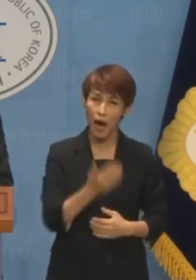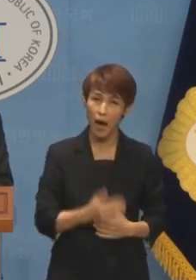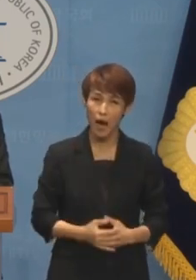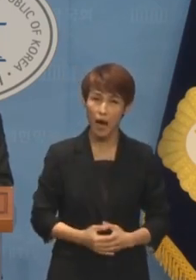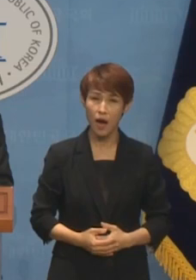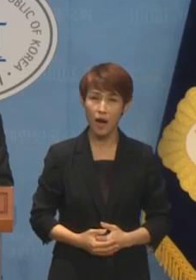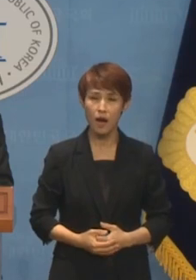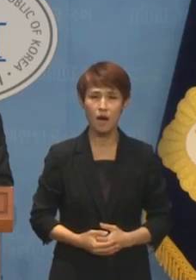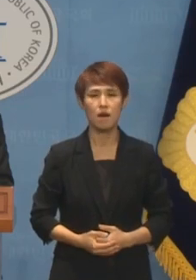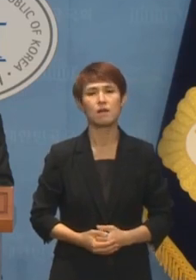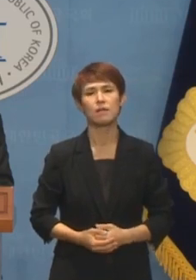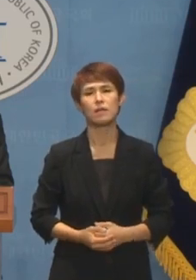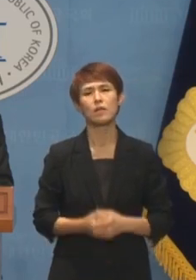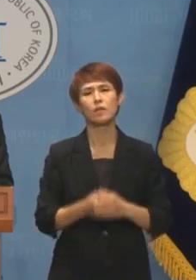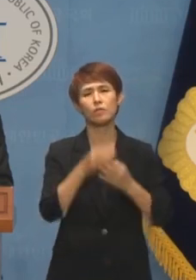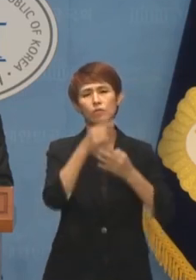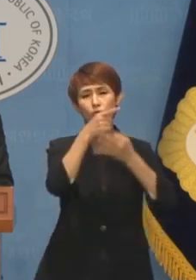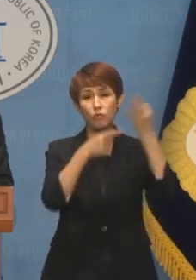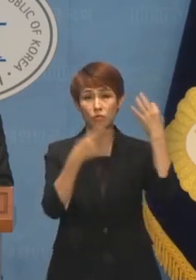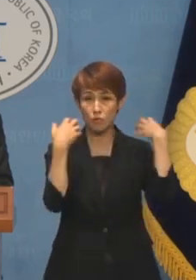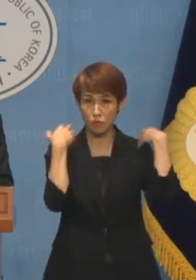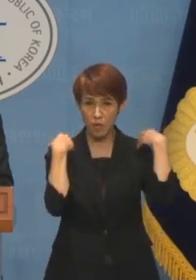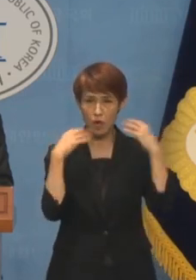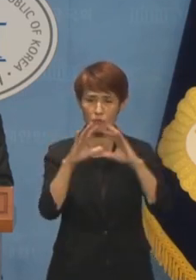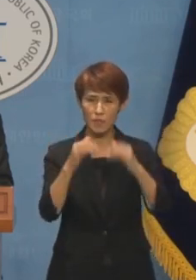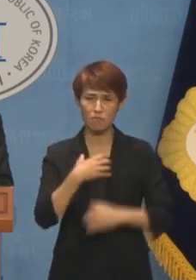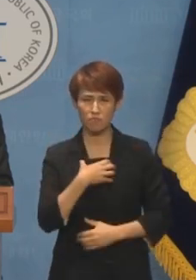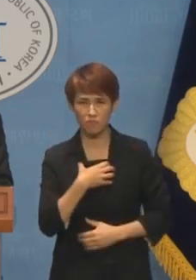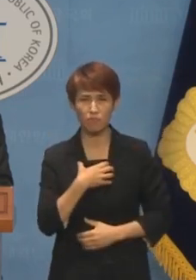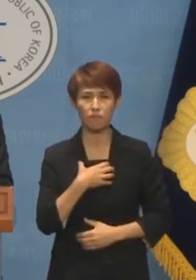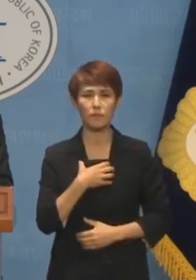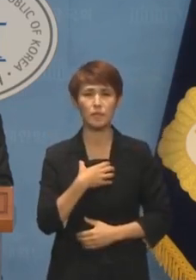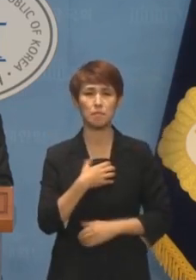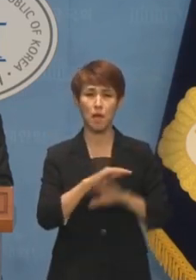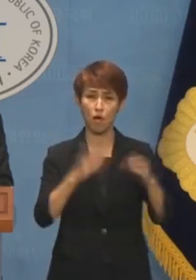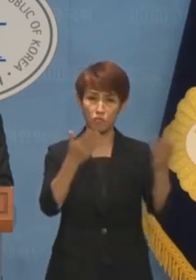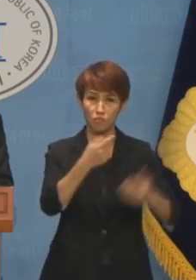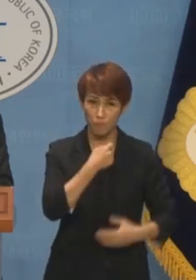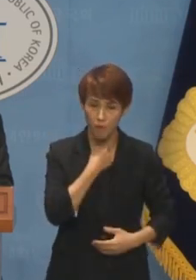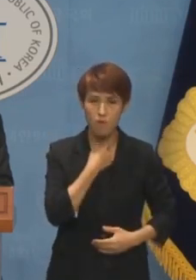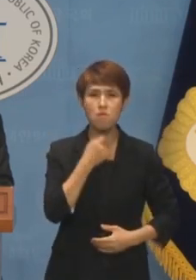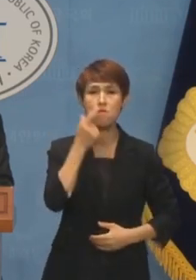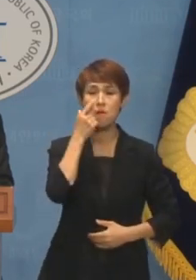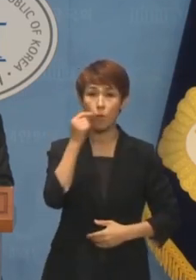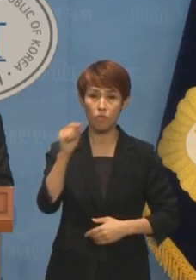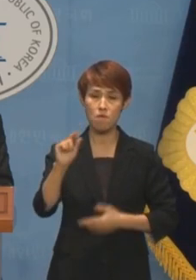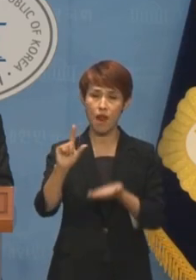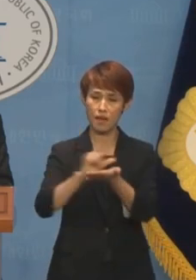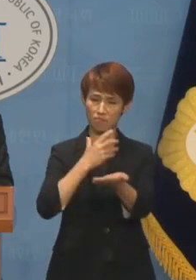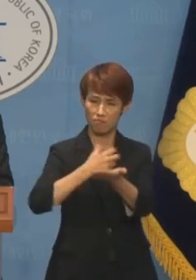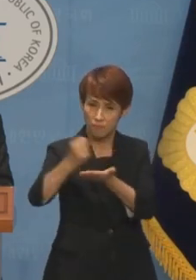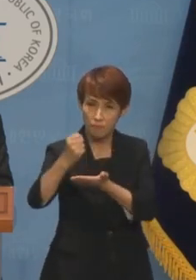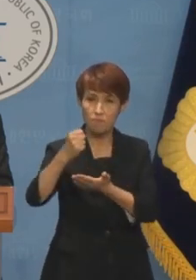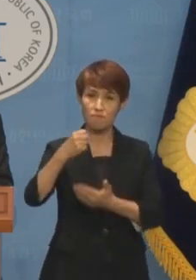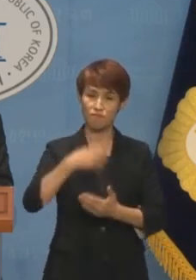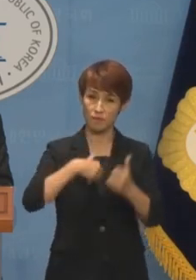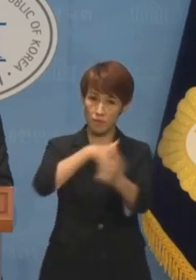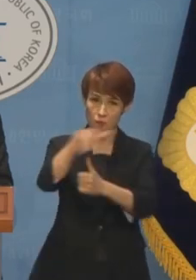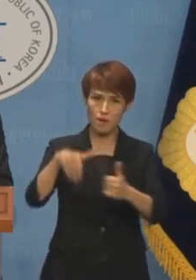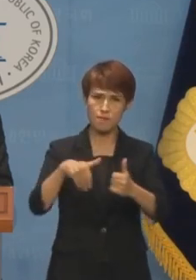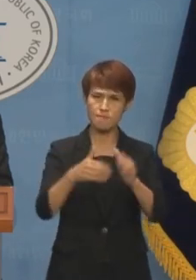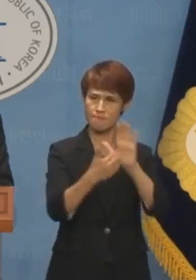윤석열 정부가 국민의 우려를 벗고 싶다면 일본의 라인 강탈 시도에 대해 단호하고 적극적으로